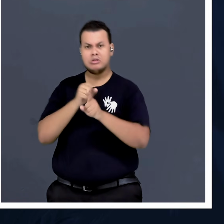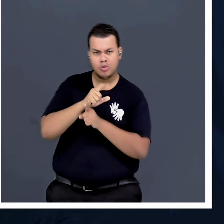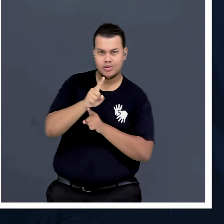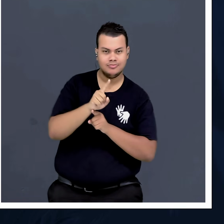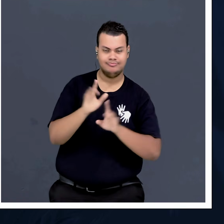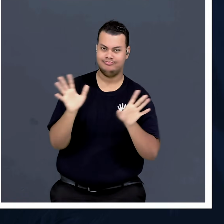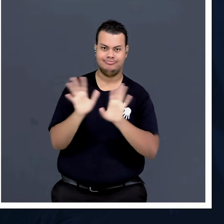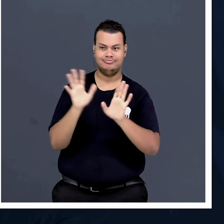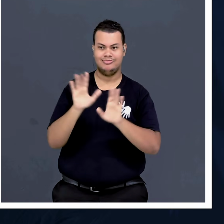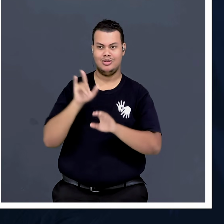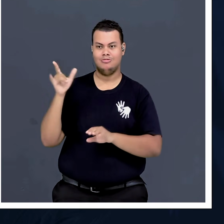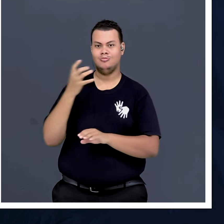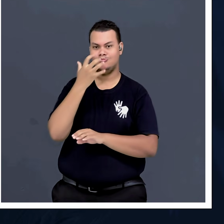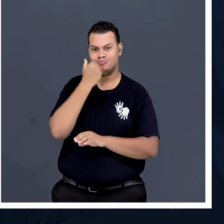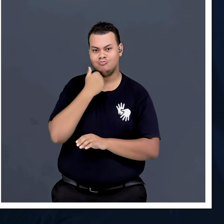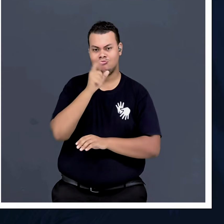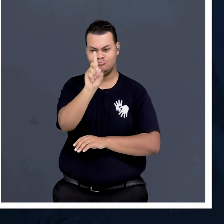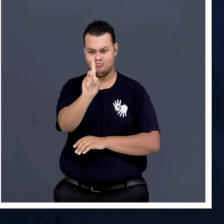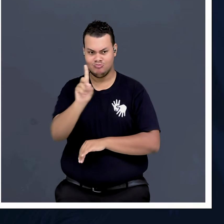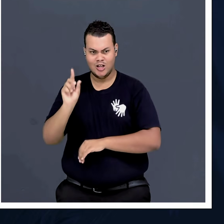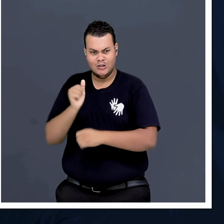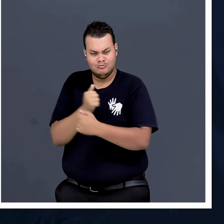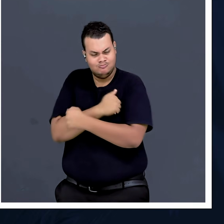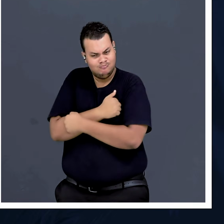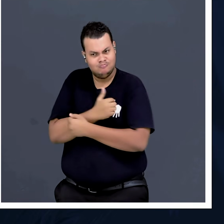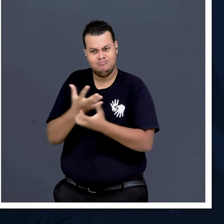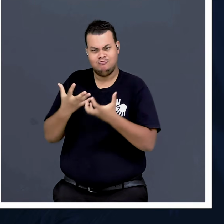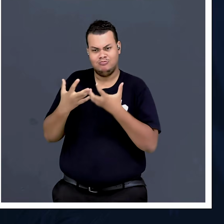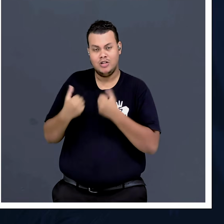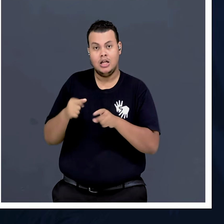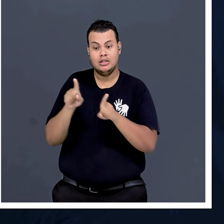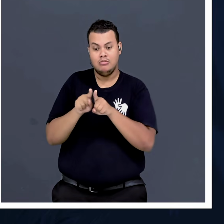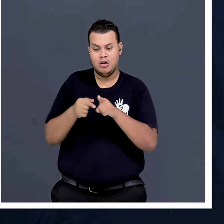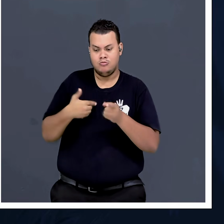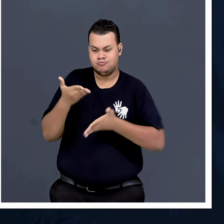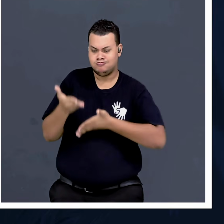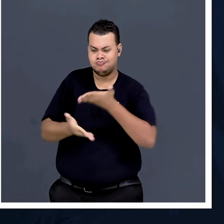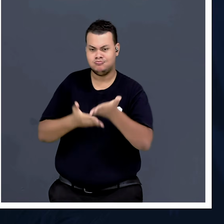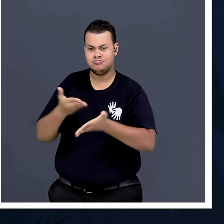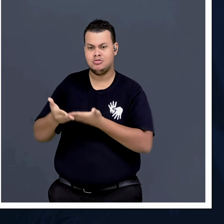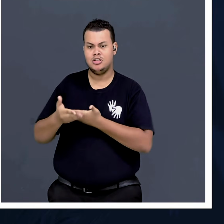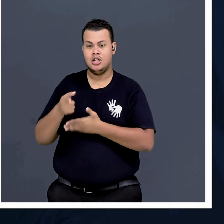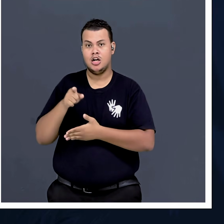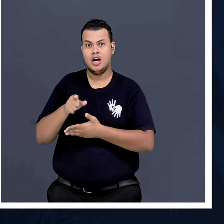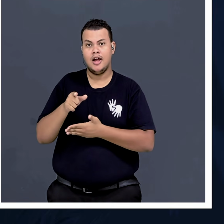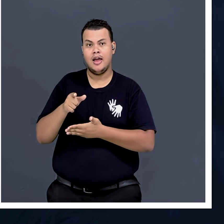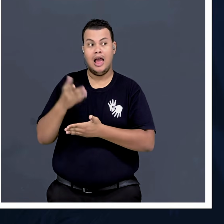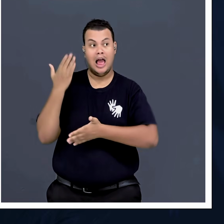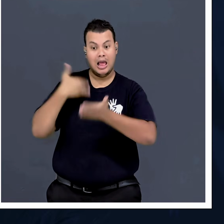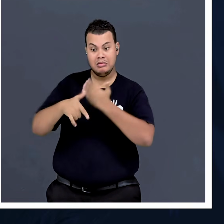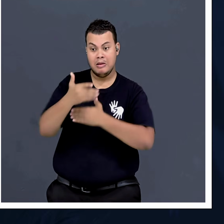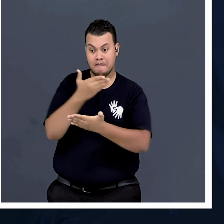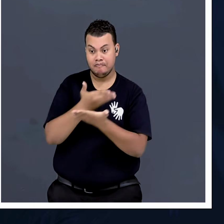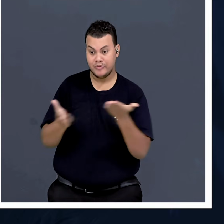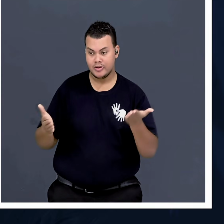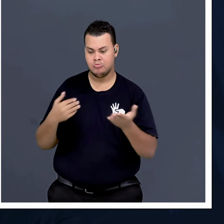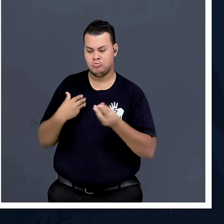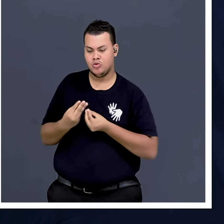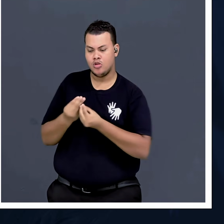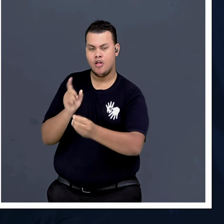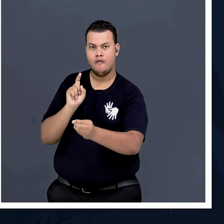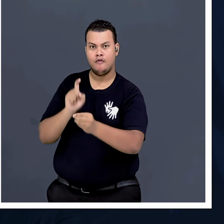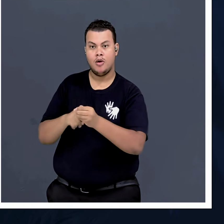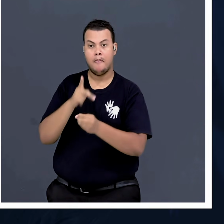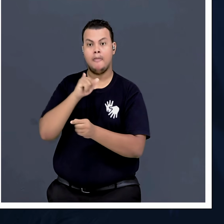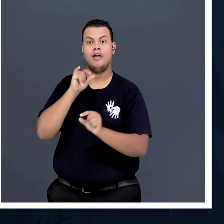ele acolhe, ele abraça, ele restaura, ele restitui aquilo que o filho havia deixado para trás. E